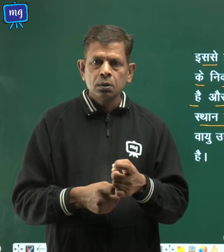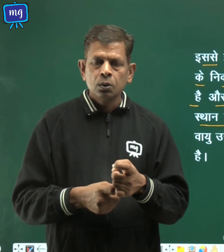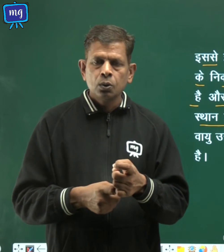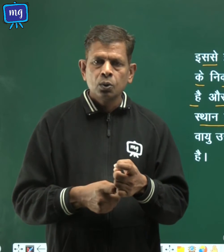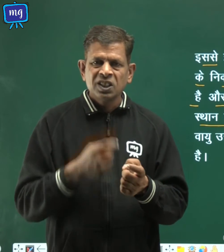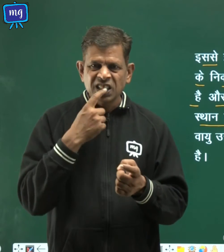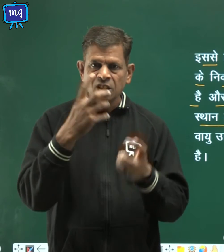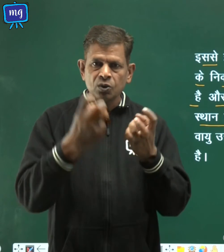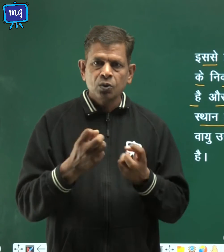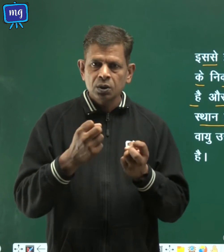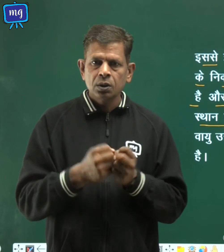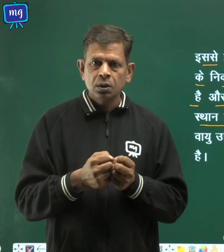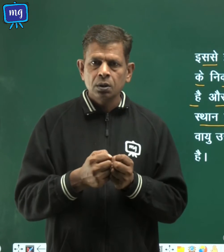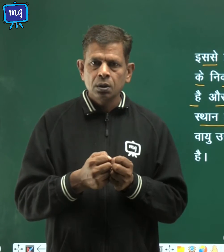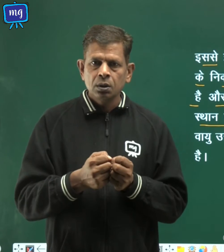ध्रुवों से